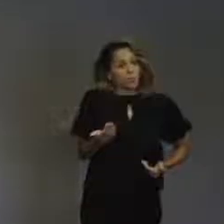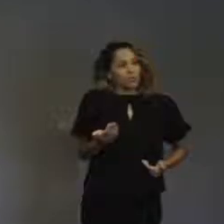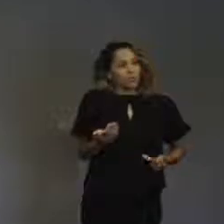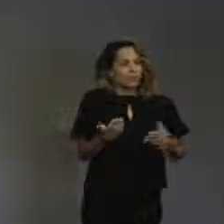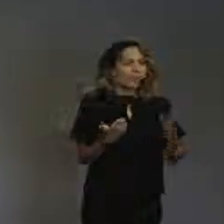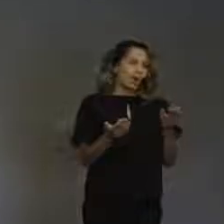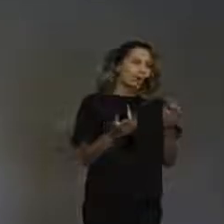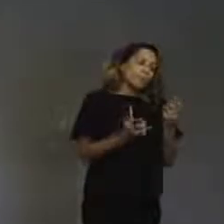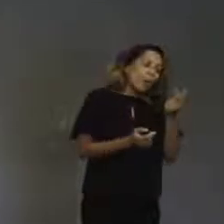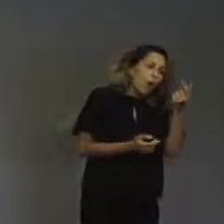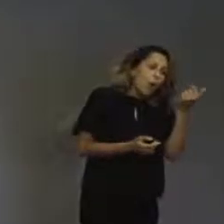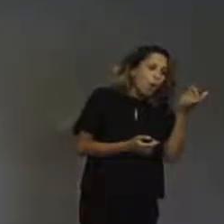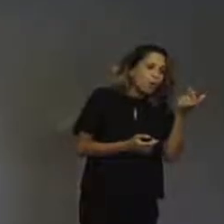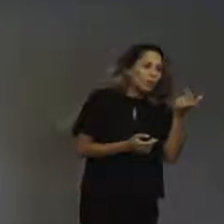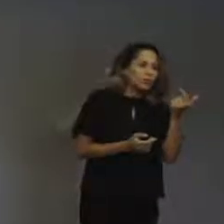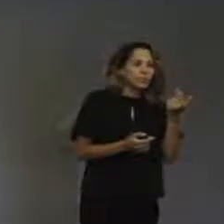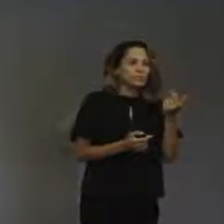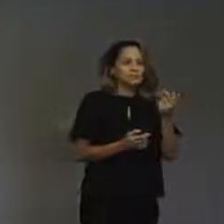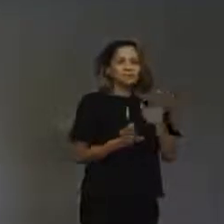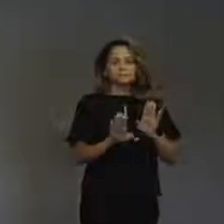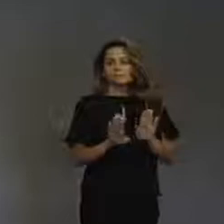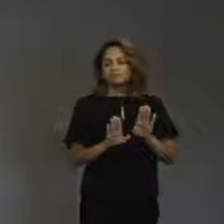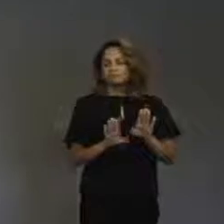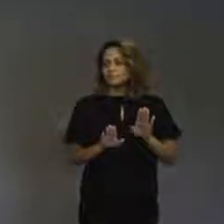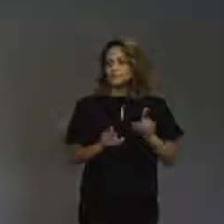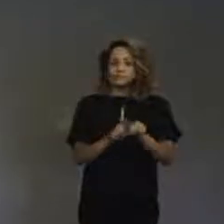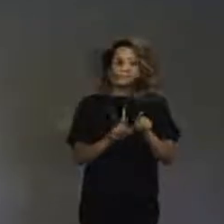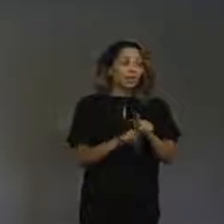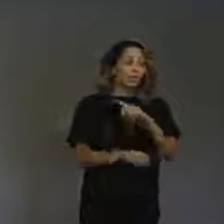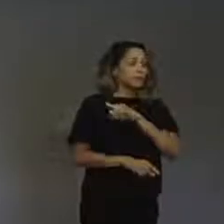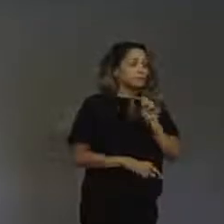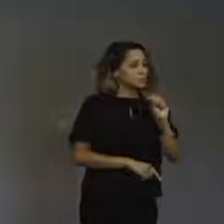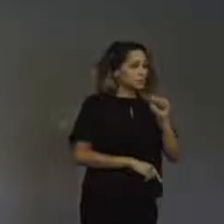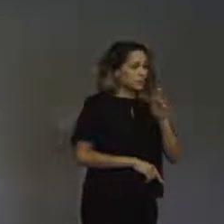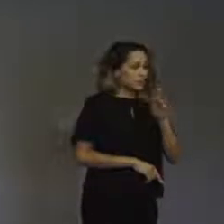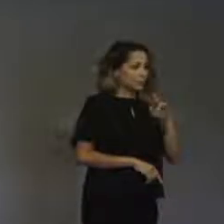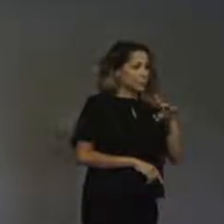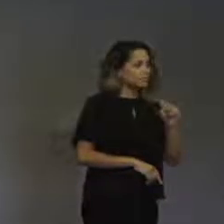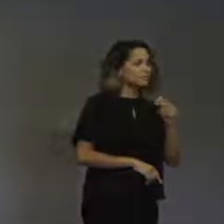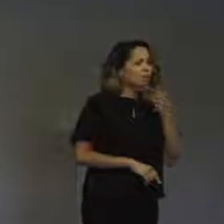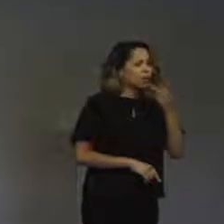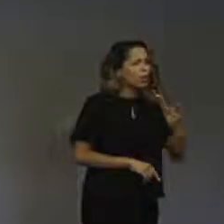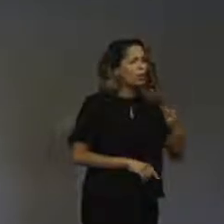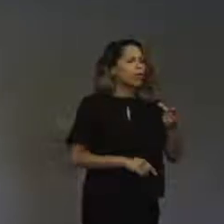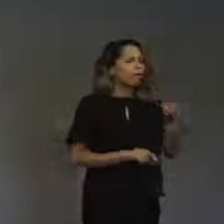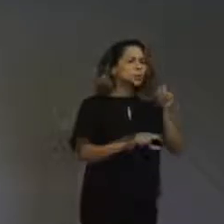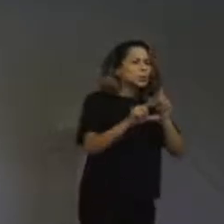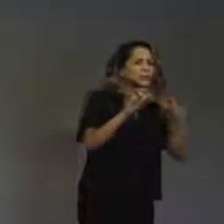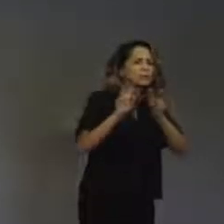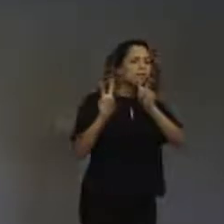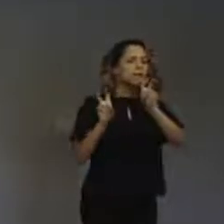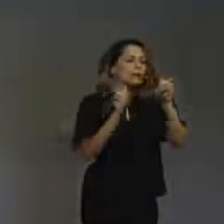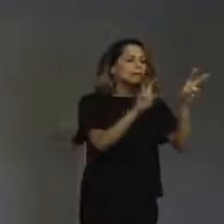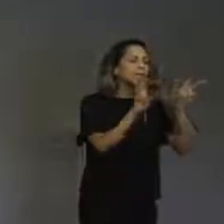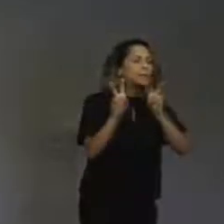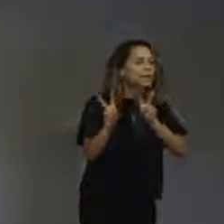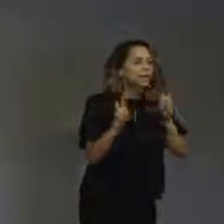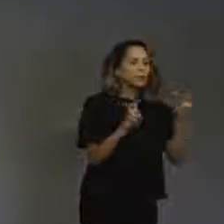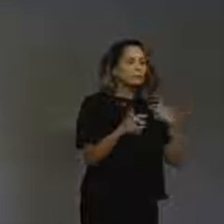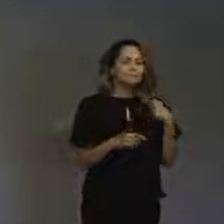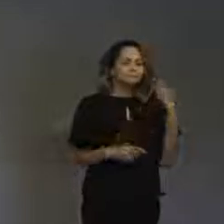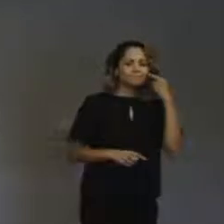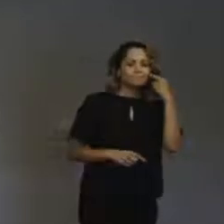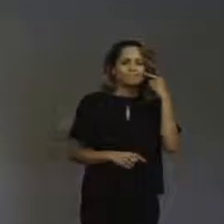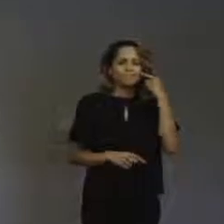exceção. E com a Sabrina nos tutelando lá, fala isso, fala aquilo, a gente ficou escolhendo, né? E eu fiquei muito inspirada com a